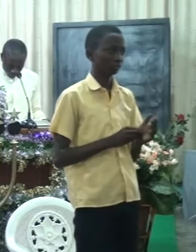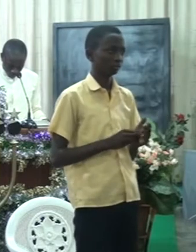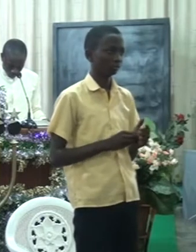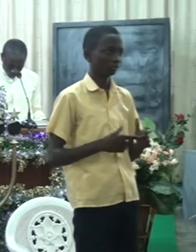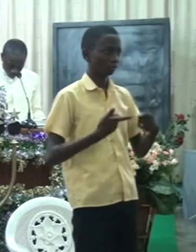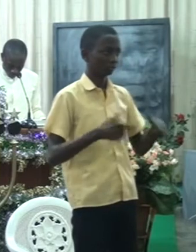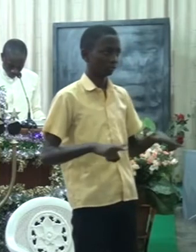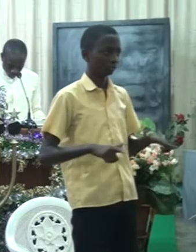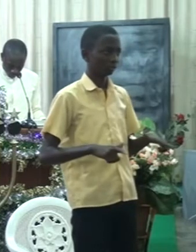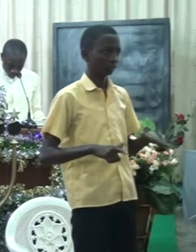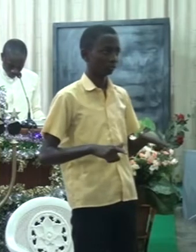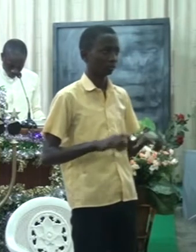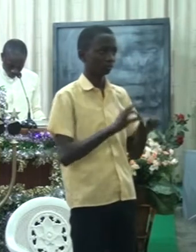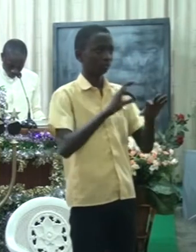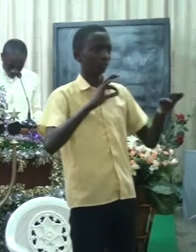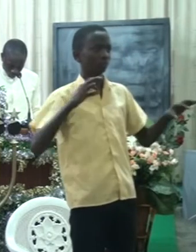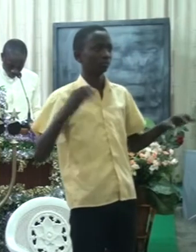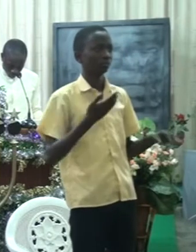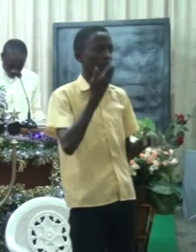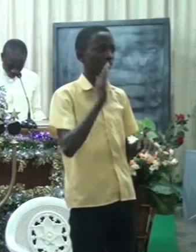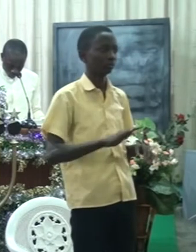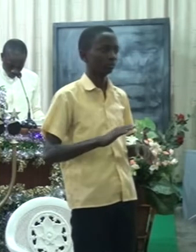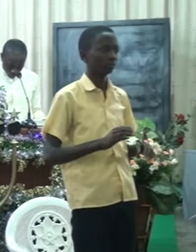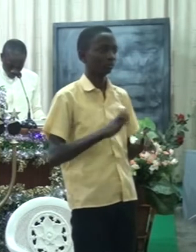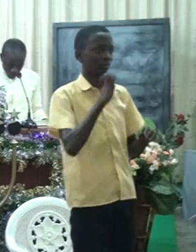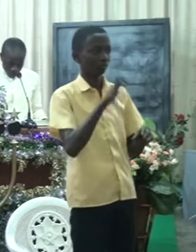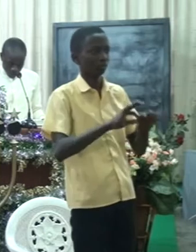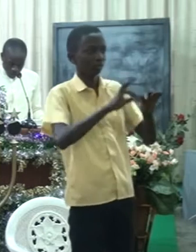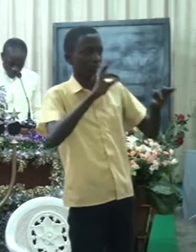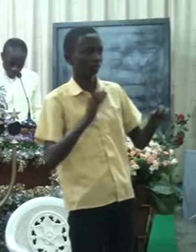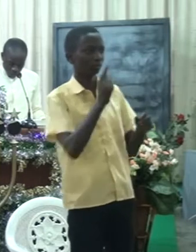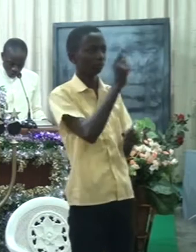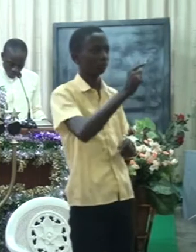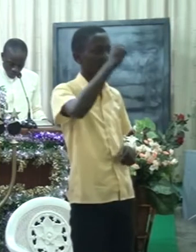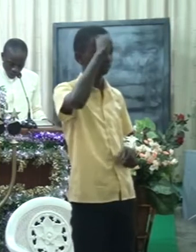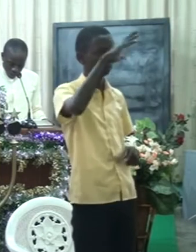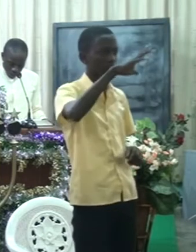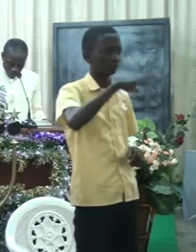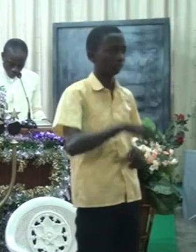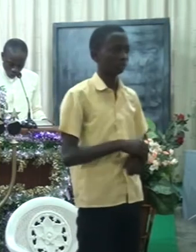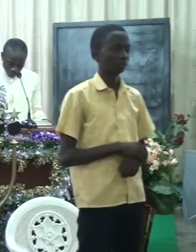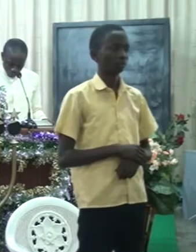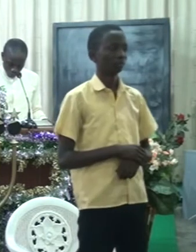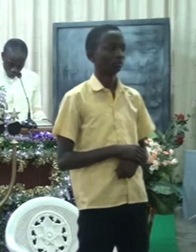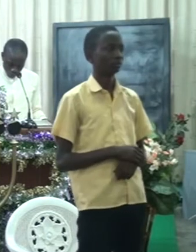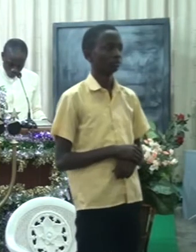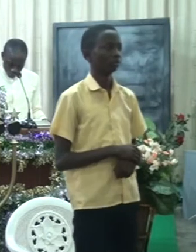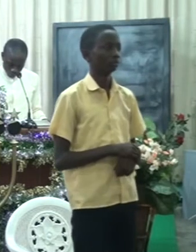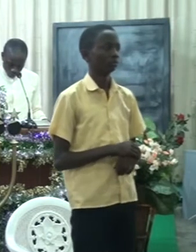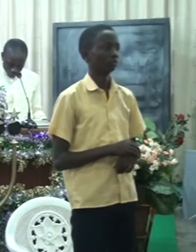Lorsque l'esprit impur est sorti d'un homme, lakini pepo mchafu wakati anapotoka